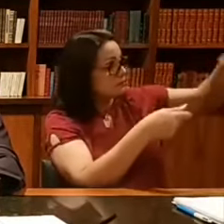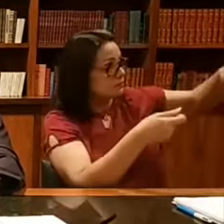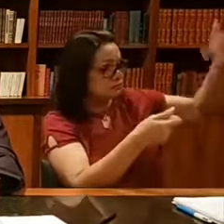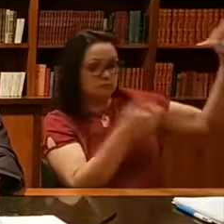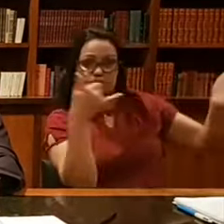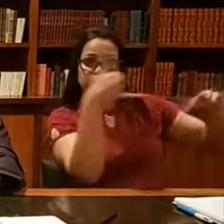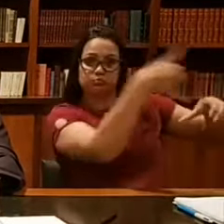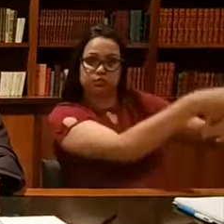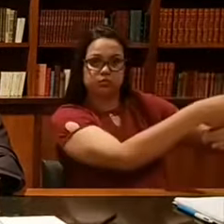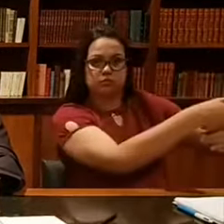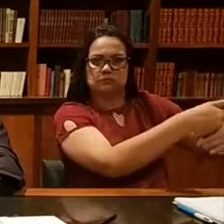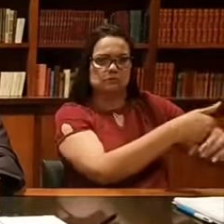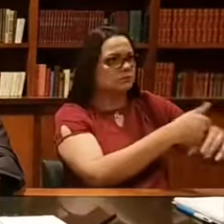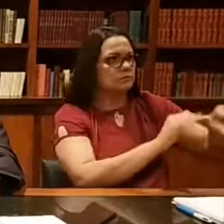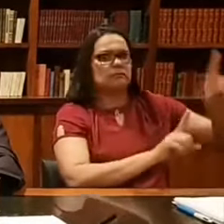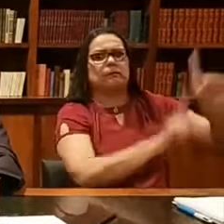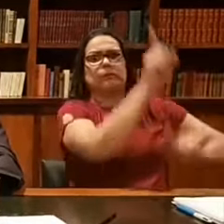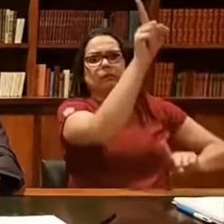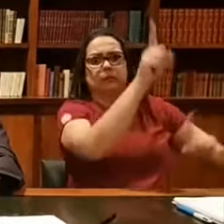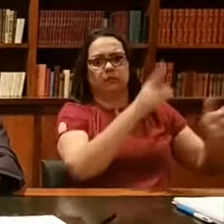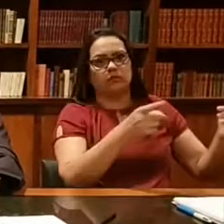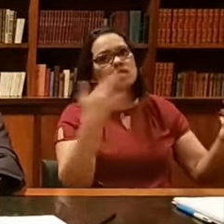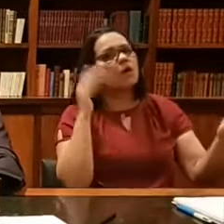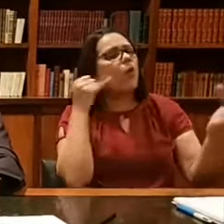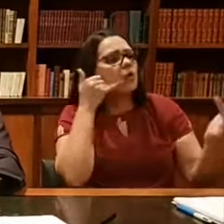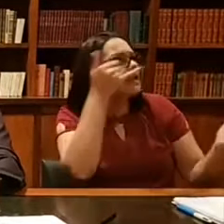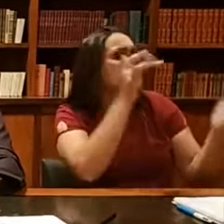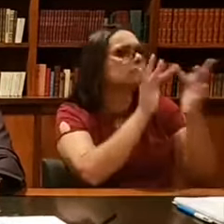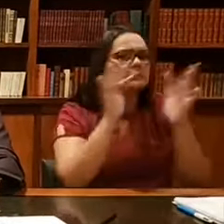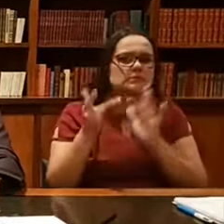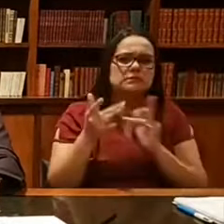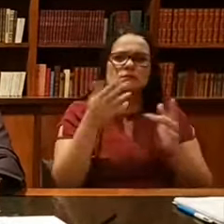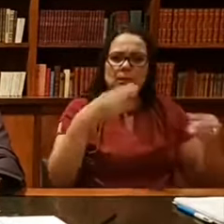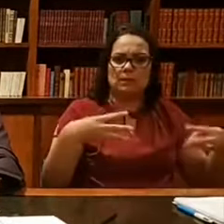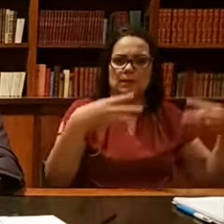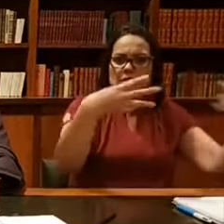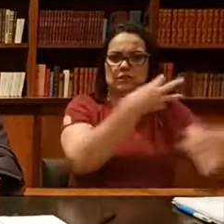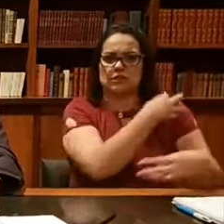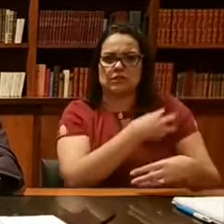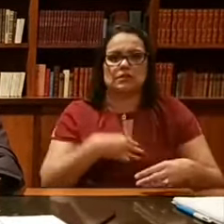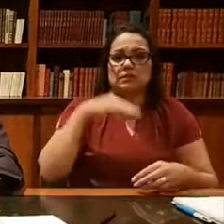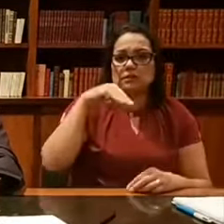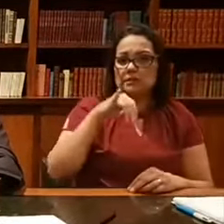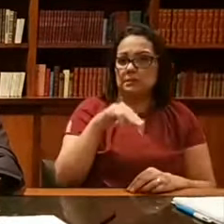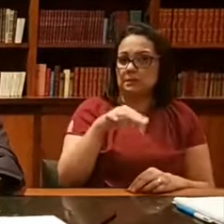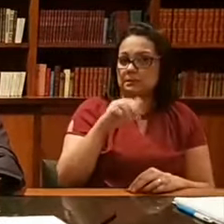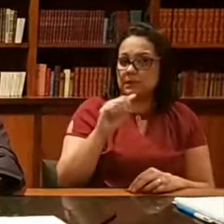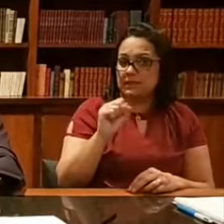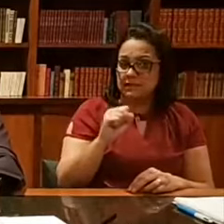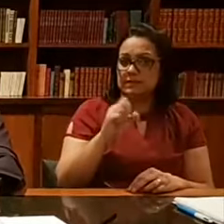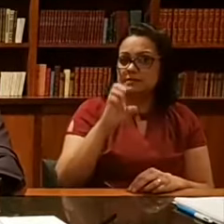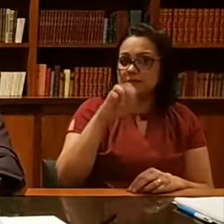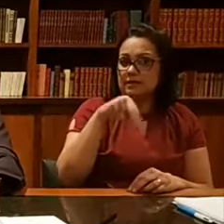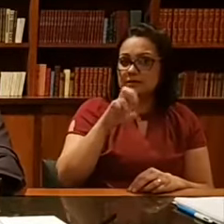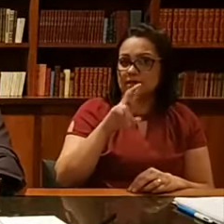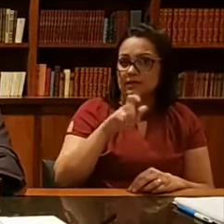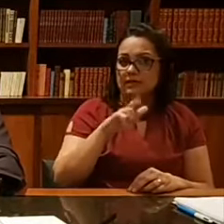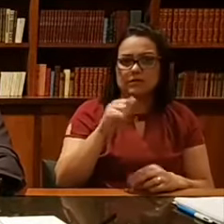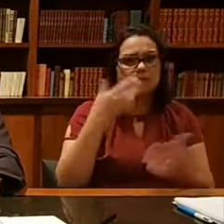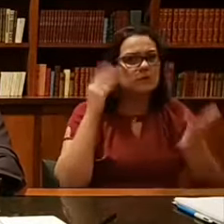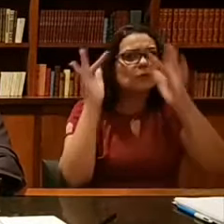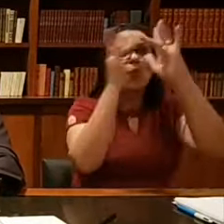Estou em contato com o ministro das Minas e Energia, e ele, obviamente, vai entrar em contato com a Agência Nacional de Petróleo para ver o